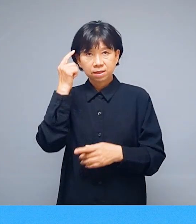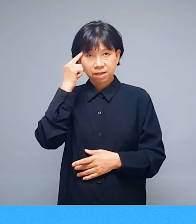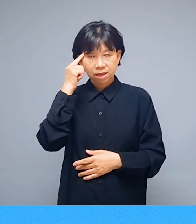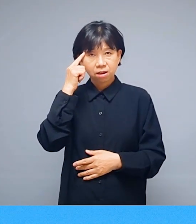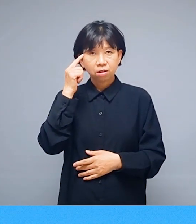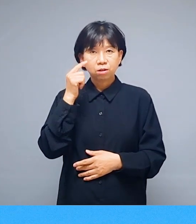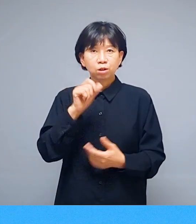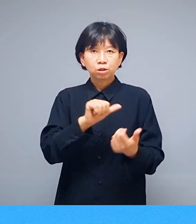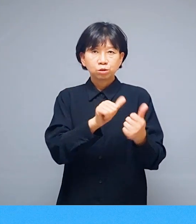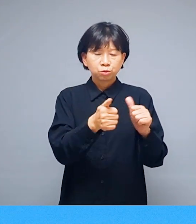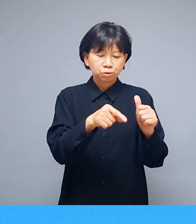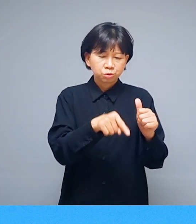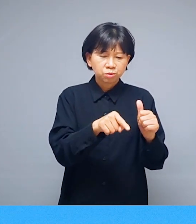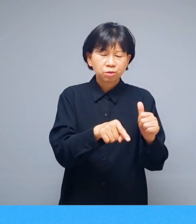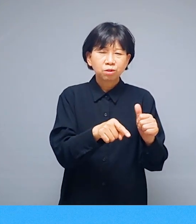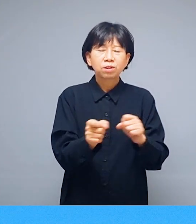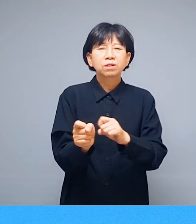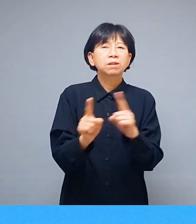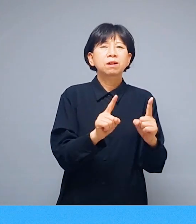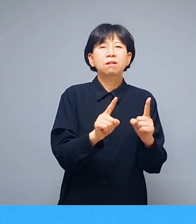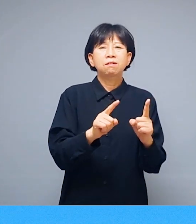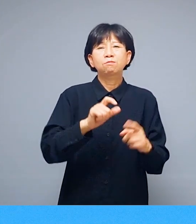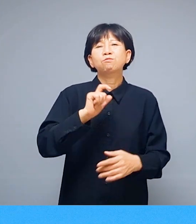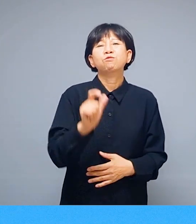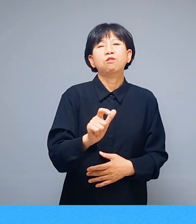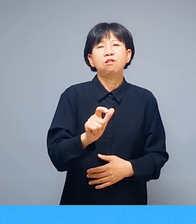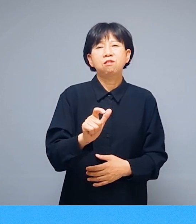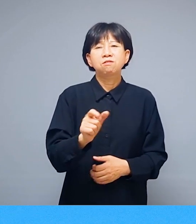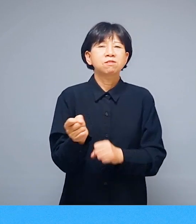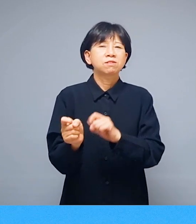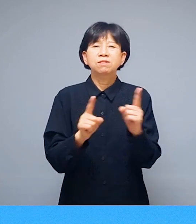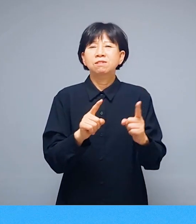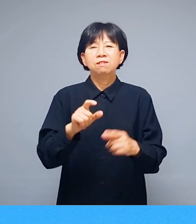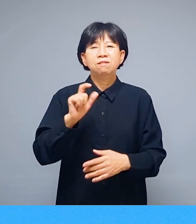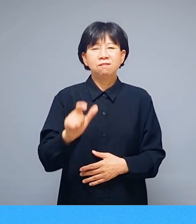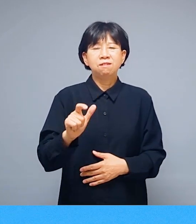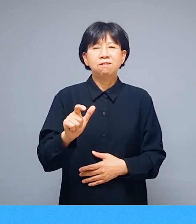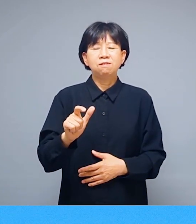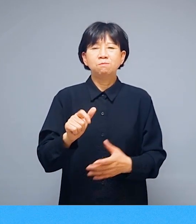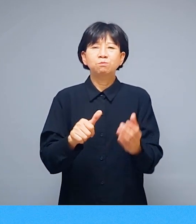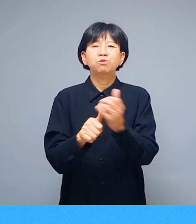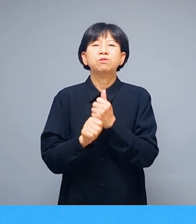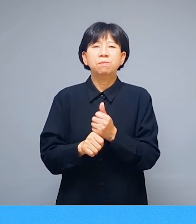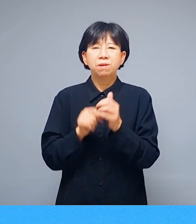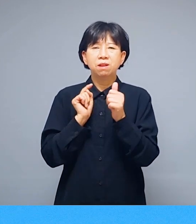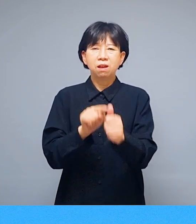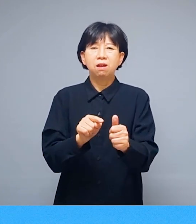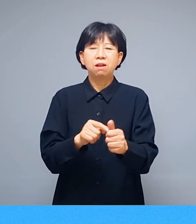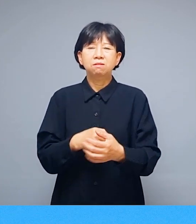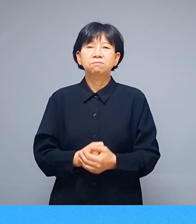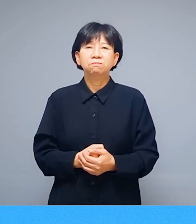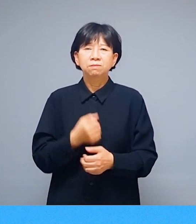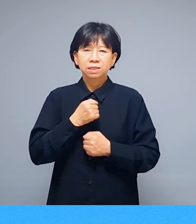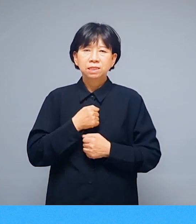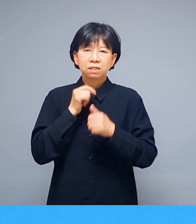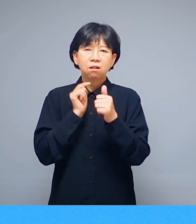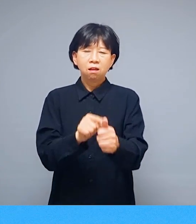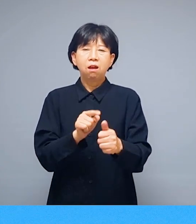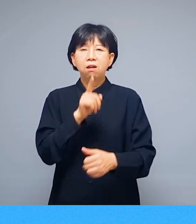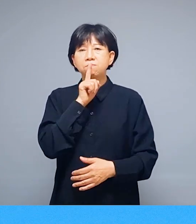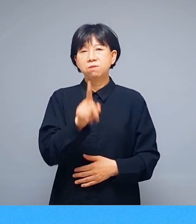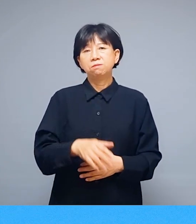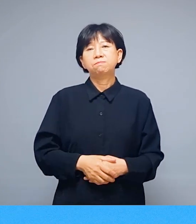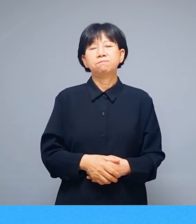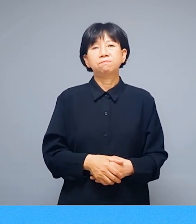죽게 된 것을 어떻게 하라? 굳건하게 하라. 여기서 굳건하게 하라라고 하는 건 붙잡는 거예요. 지탱하는 거예요.